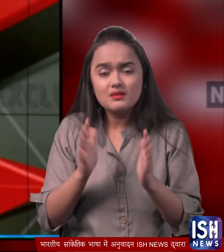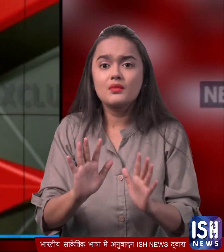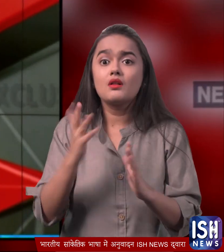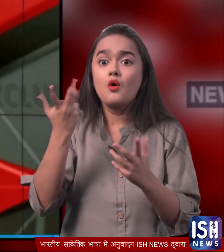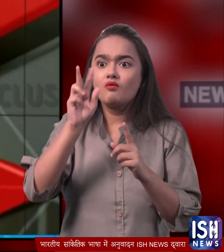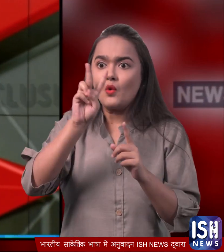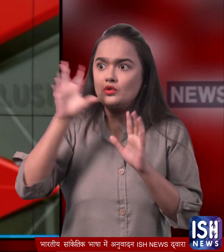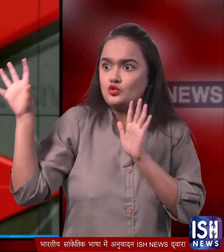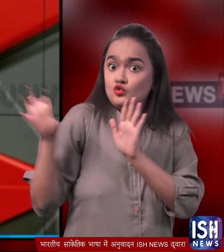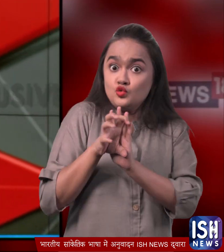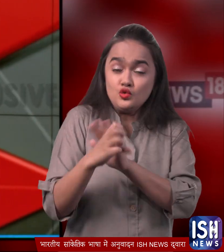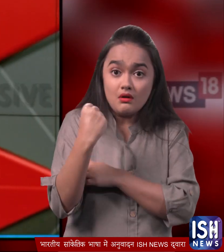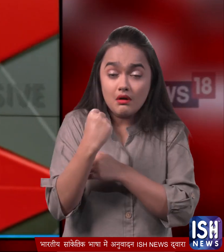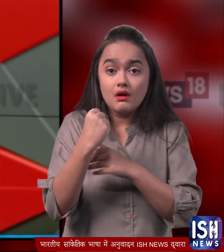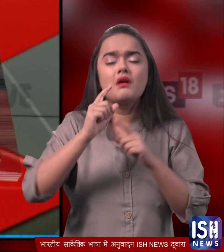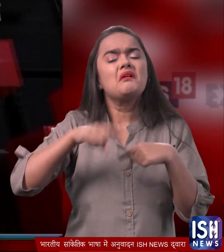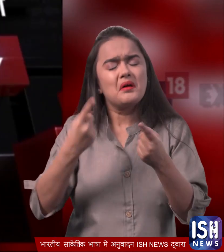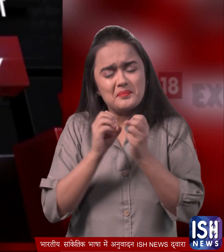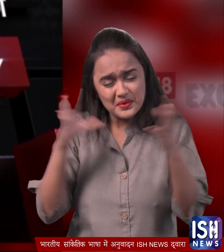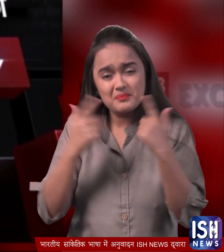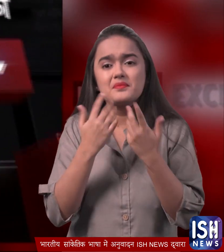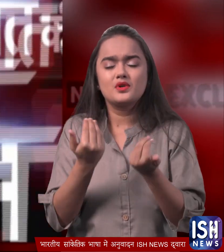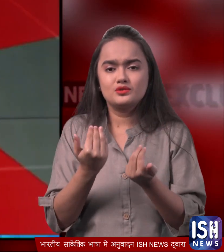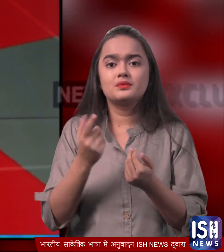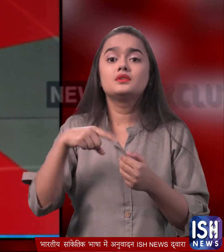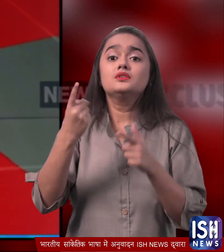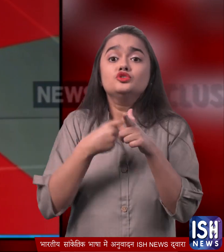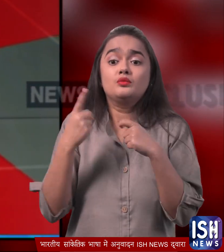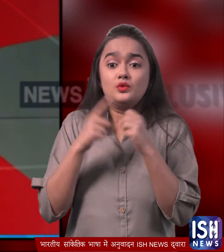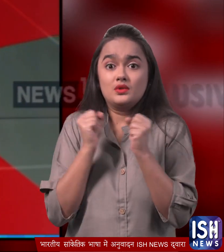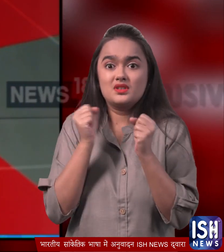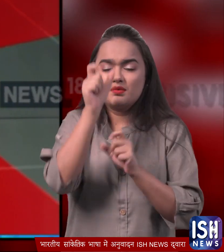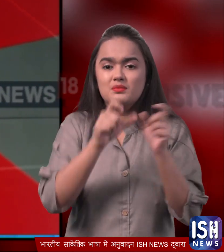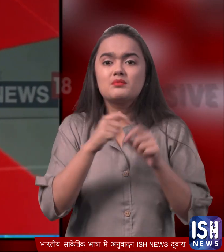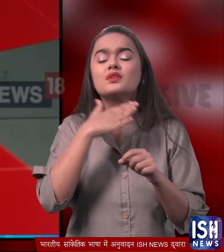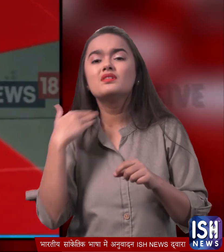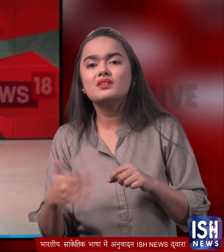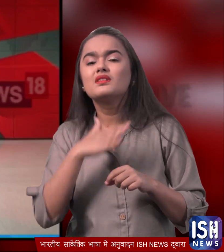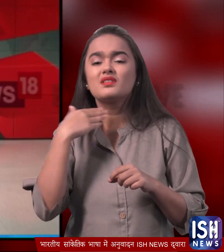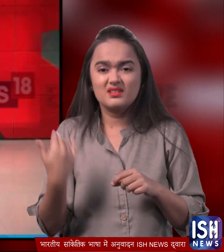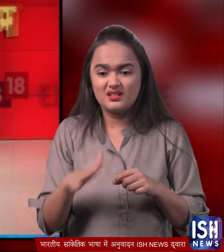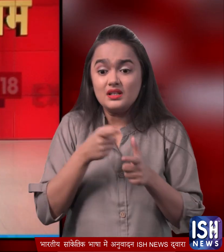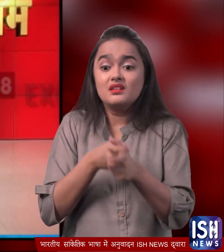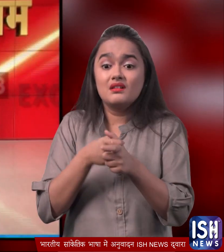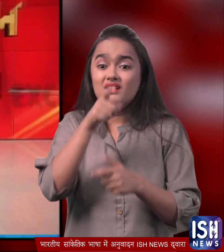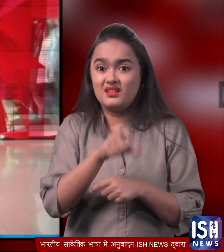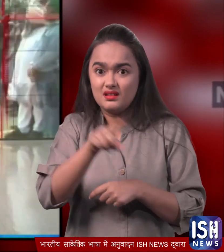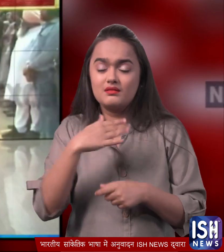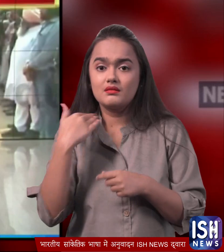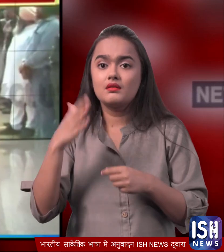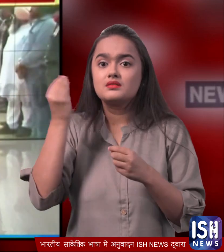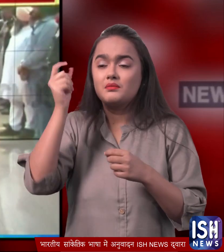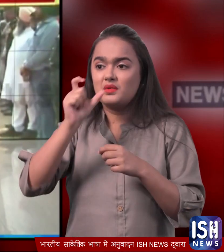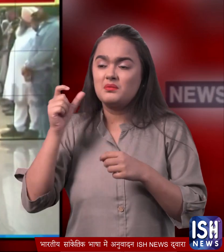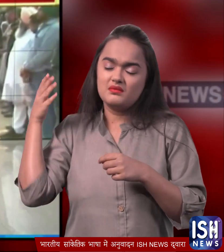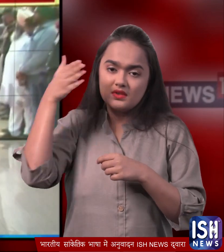अगर वोल्टेज अचानक बहुत बढ़ जाए तो भी टीवी में ब्लास्ट हो सकता है। जम्मू कश्मीर के पुंछ में शहीद हुए जवानों के पार्थिव शरीर उनके घर पहुंच गए और